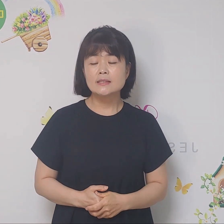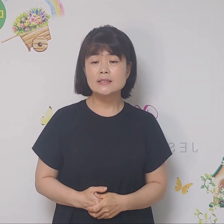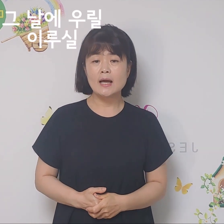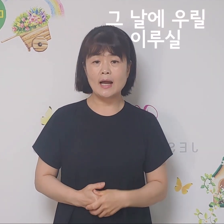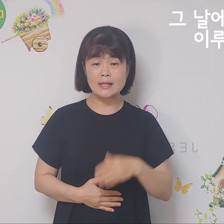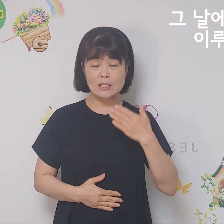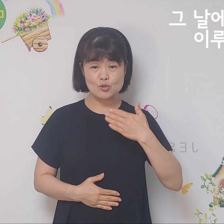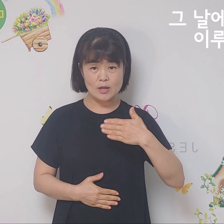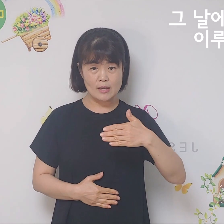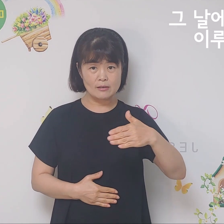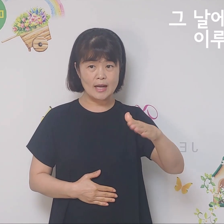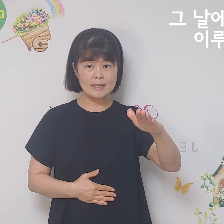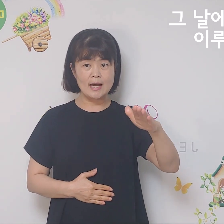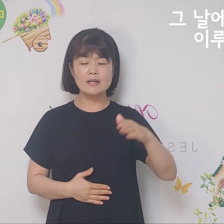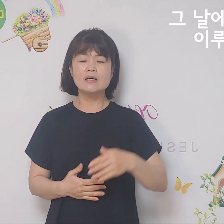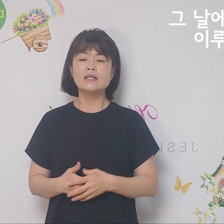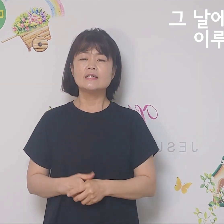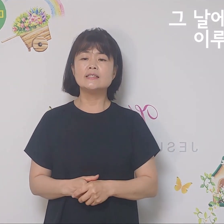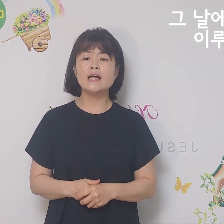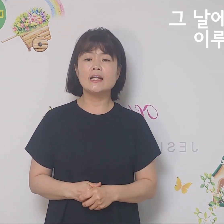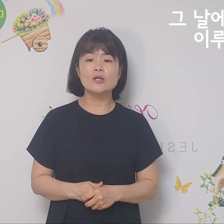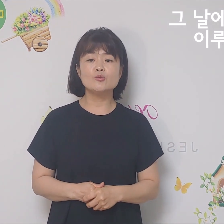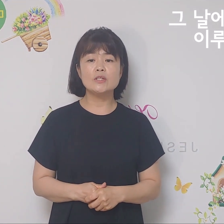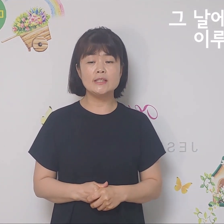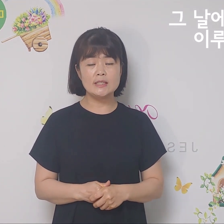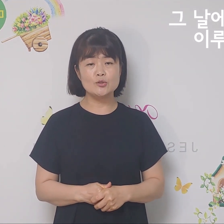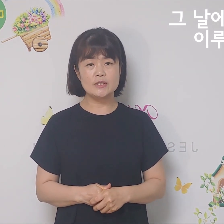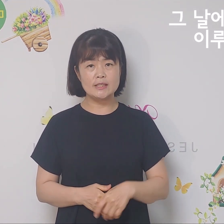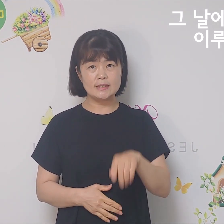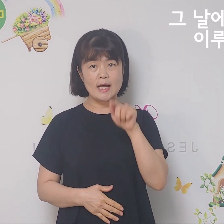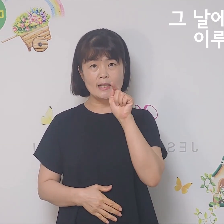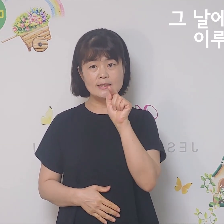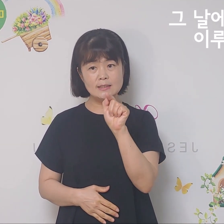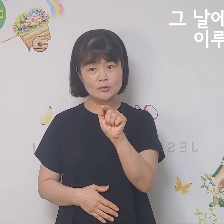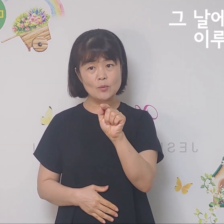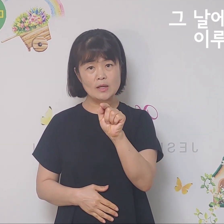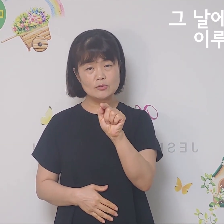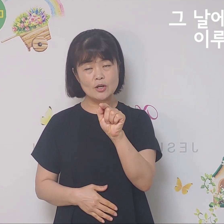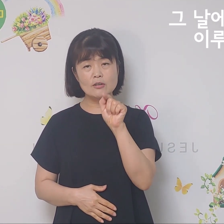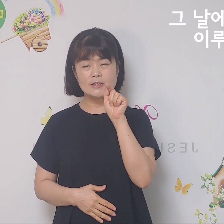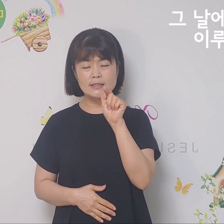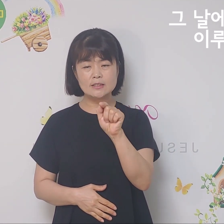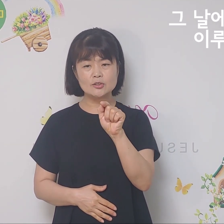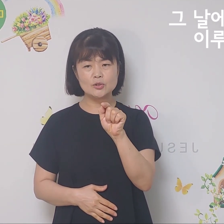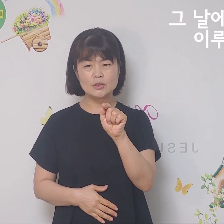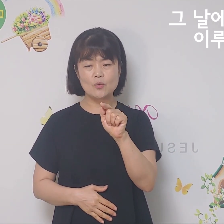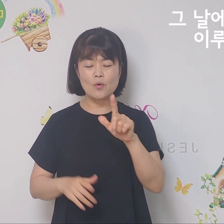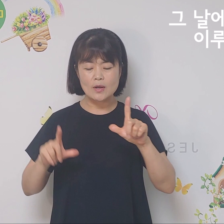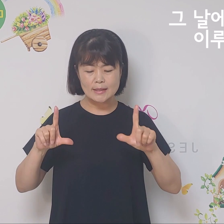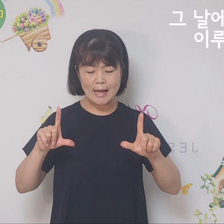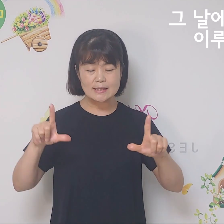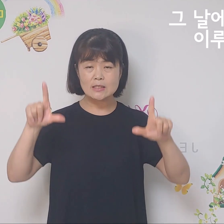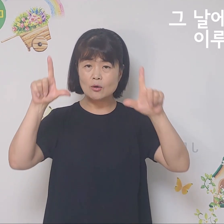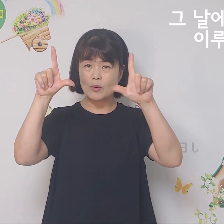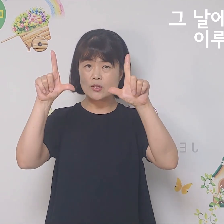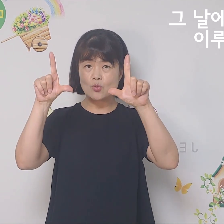그날 가다 수화예요. 가다. 그날에 우리를 이루실 그 똑같고요. 그 찍어주시고 날은요